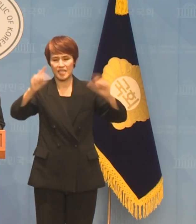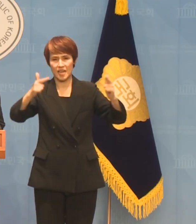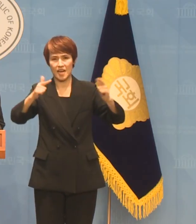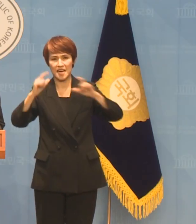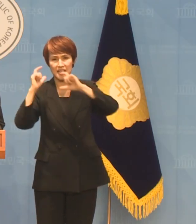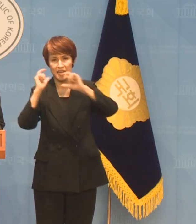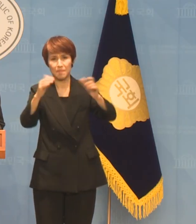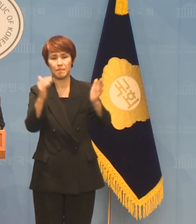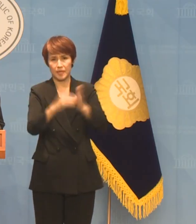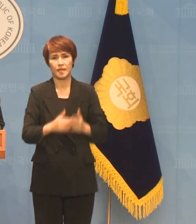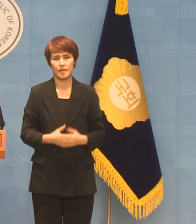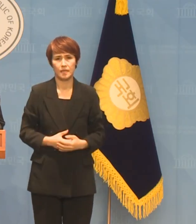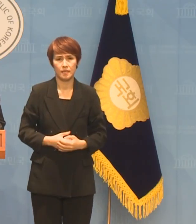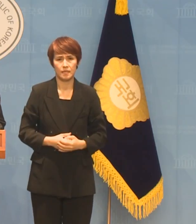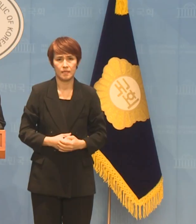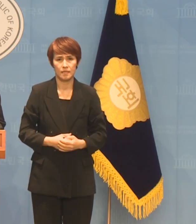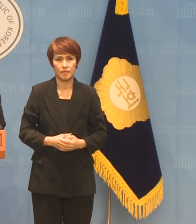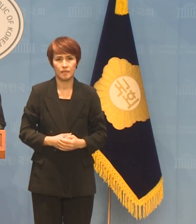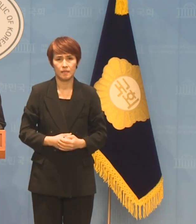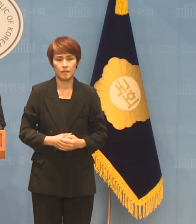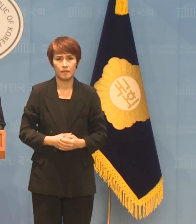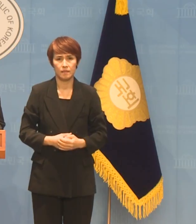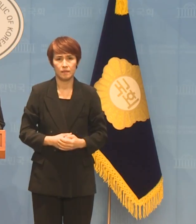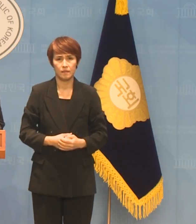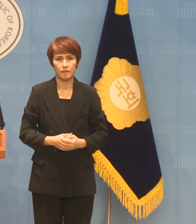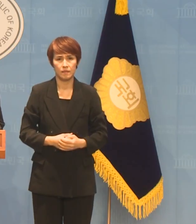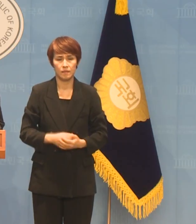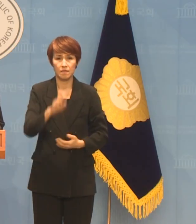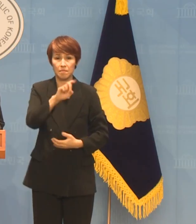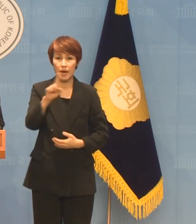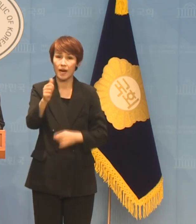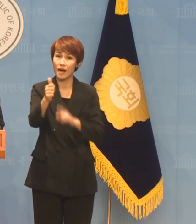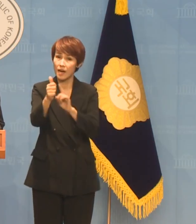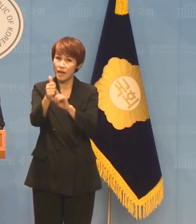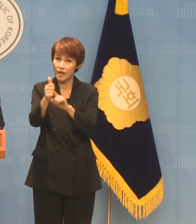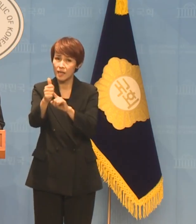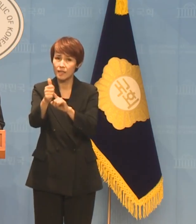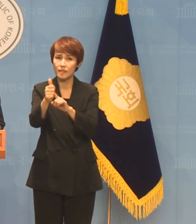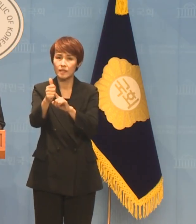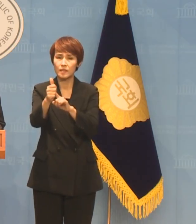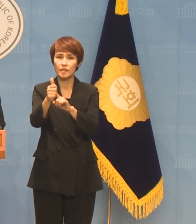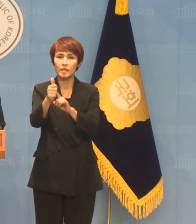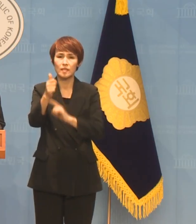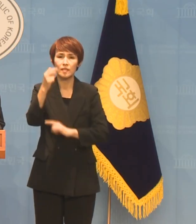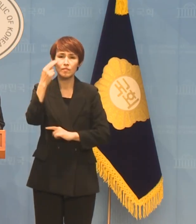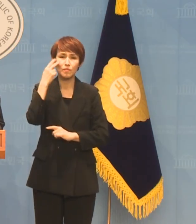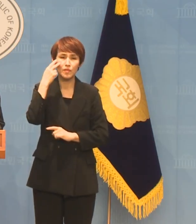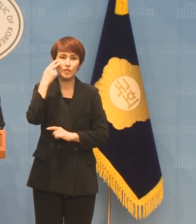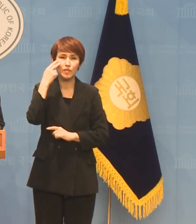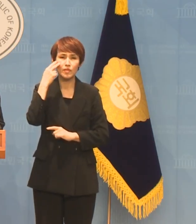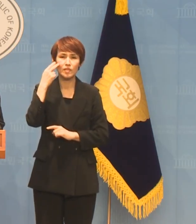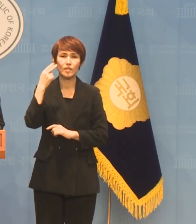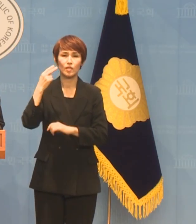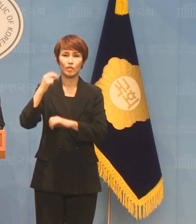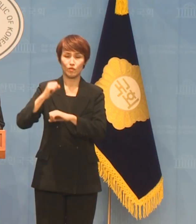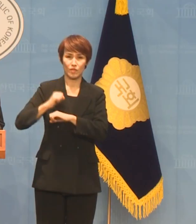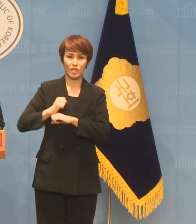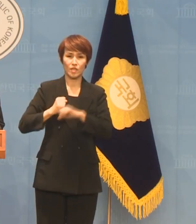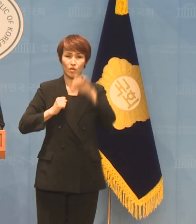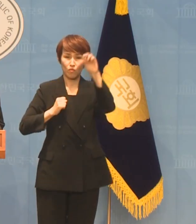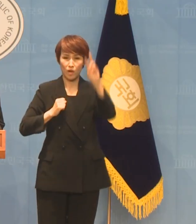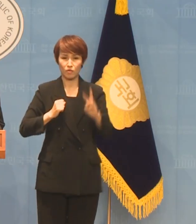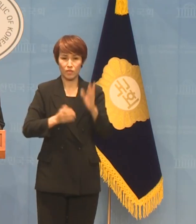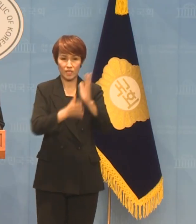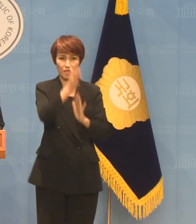분명히 했습니다. 게다가 마 후보의 경우 미군이 광주 시민 2,000명